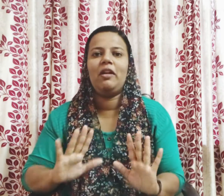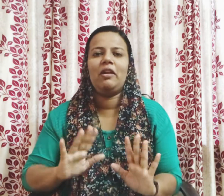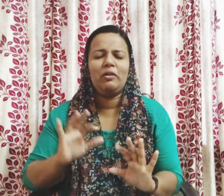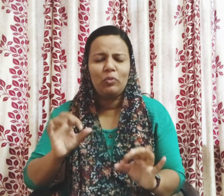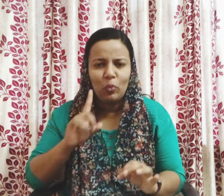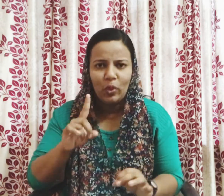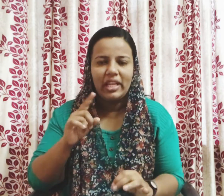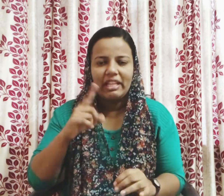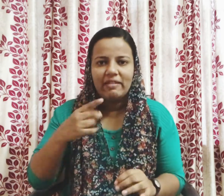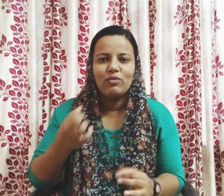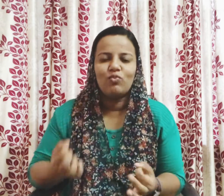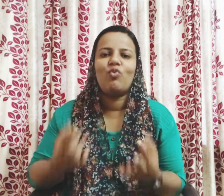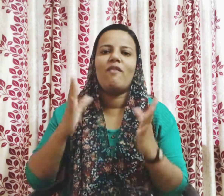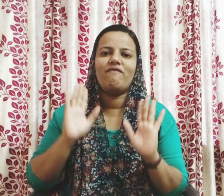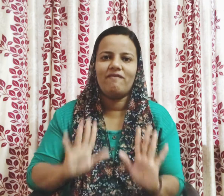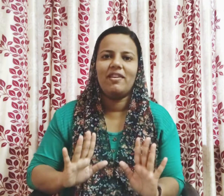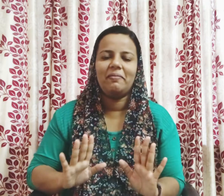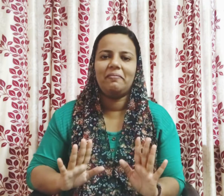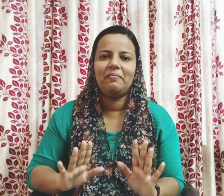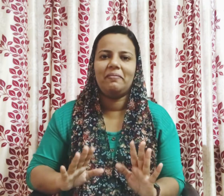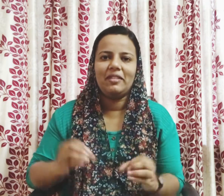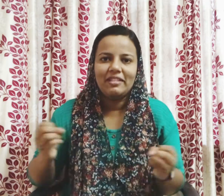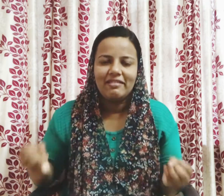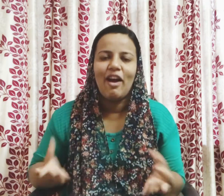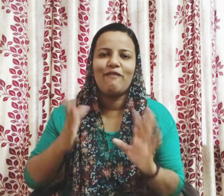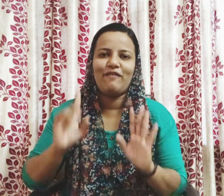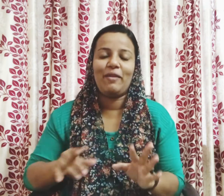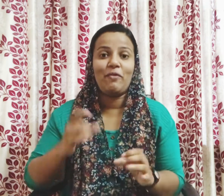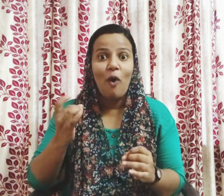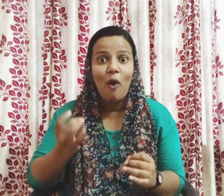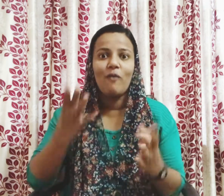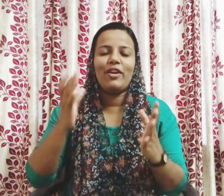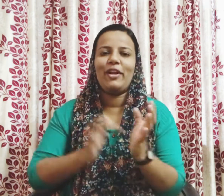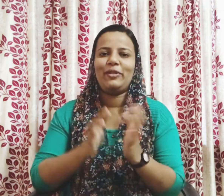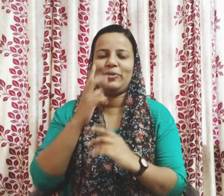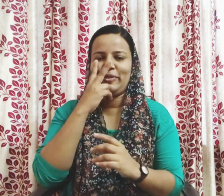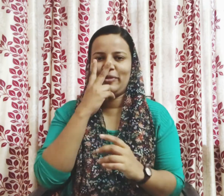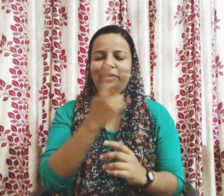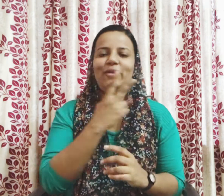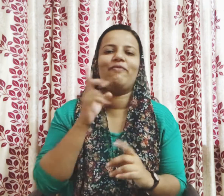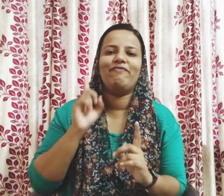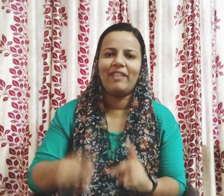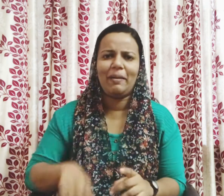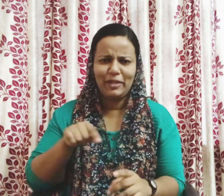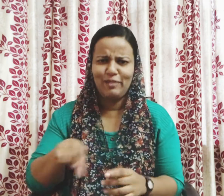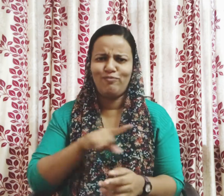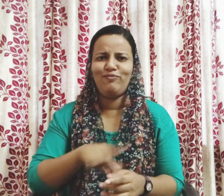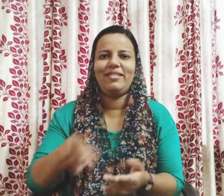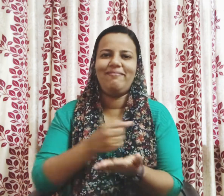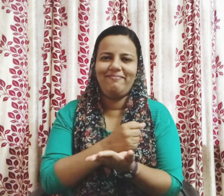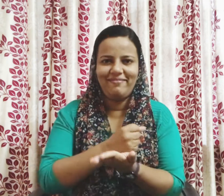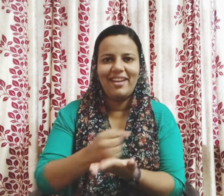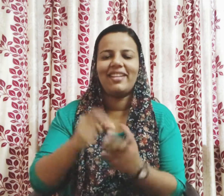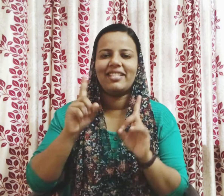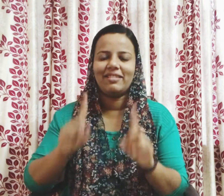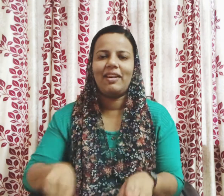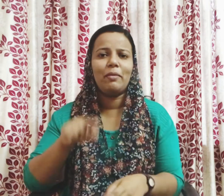ഒരു ദിവസം ആരംഭിക്കുവാൻ. കേട്ടോ, അധികാരത്തെ ഞാൻ നിന്നെ അന്വേഷിക്കും. അമേൻ. പ്രിയപ്പെട്ടവരെ, നിങ്ങളൊന്ന് പ്രാക്ടീസ് ചെയ്യണേ ഇത്, കേട്ടോ. ഇത്